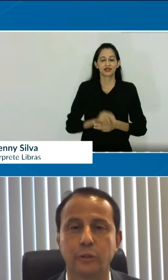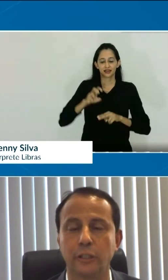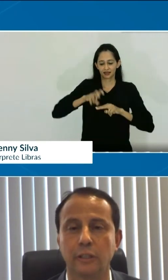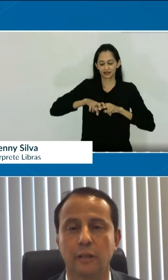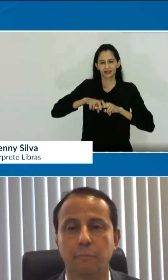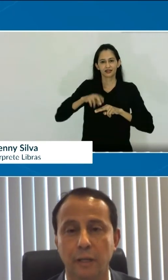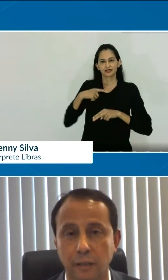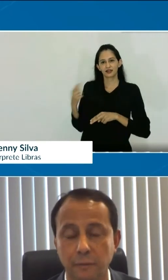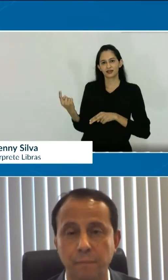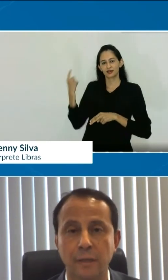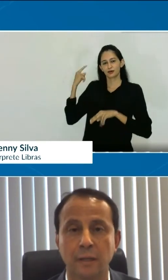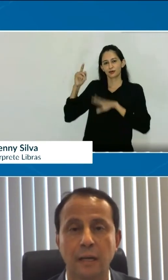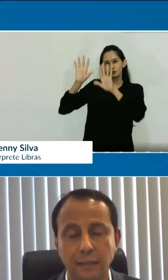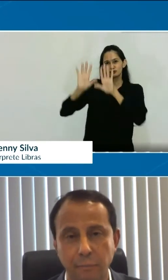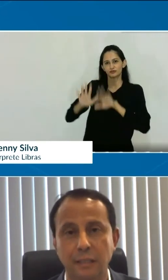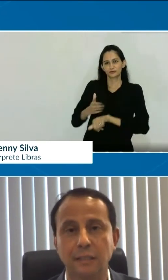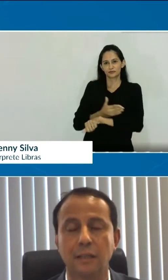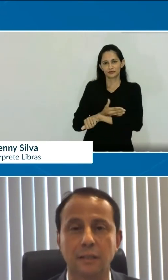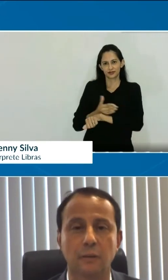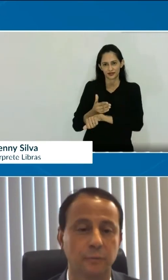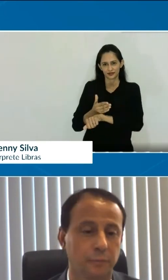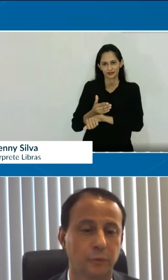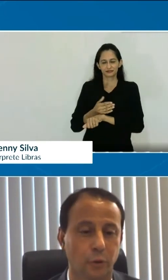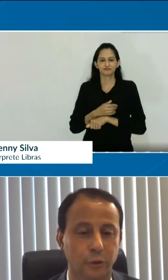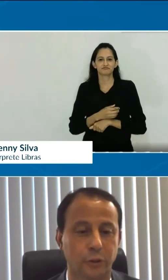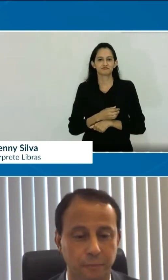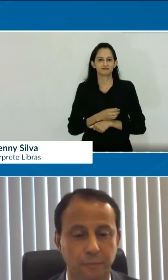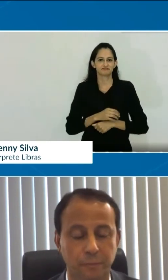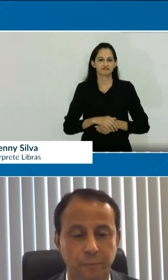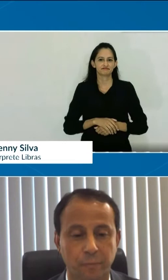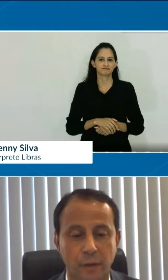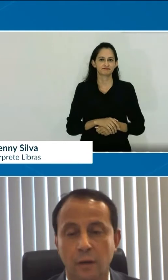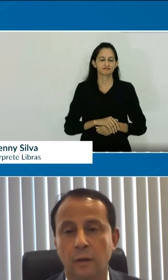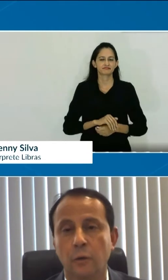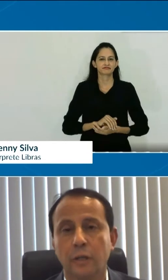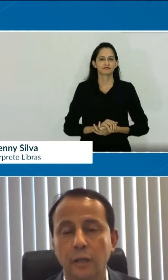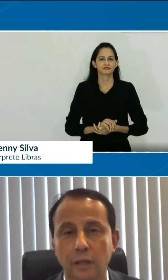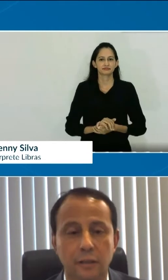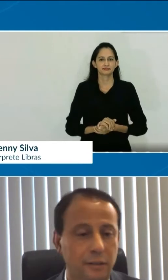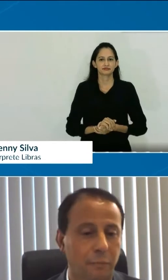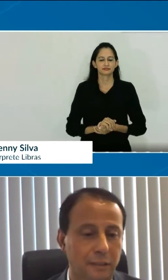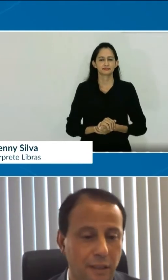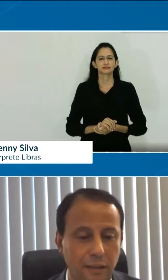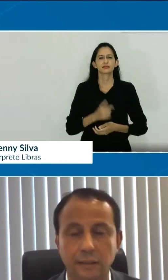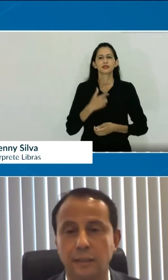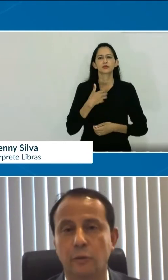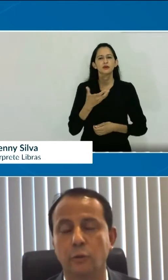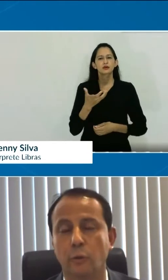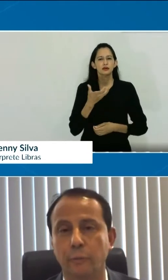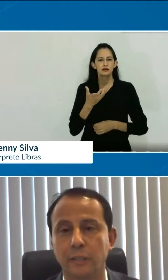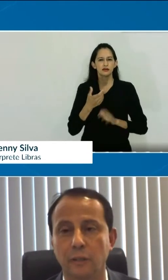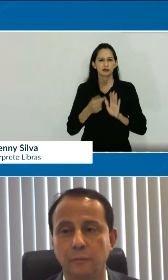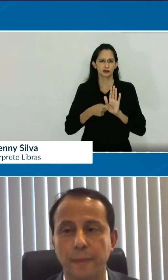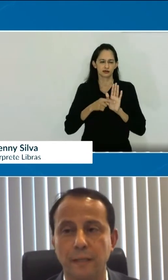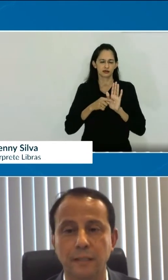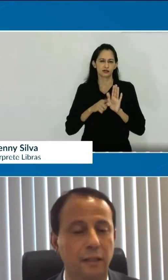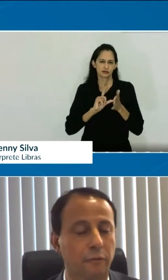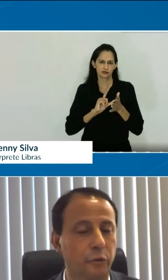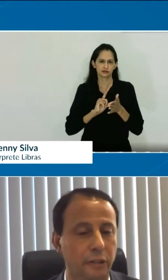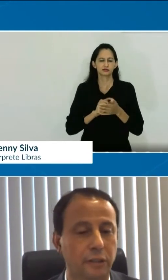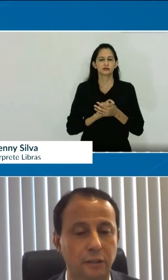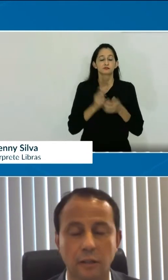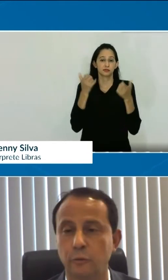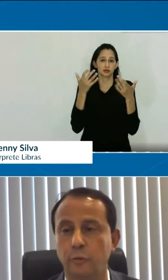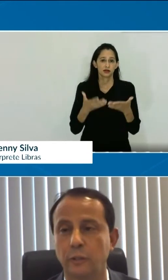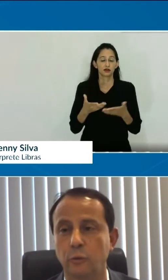uma cortina branca e essa é a minha descrição de hoje. Eu queria, antes de mais nada, Letícia, com a sua permissão, dizer